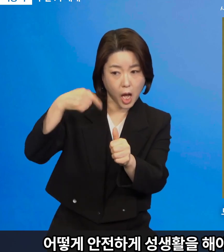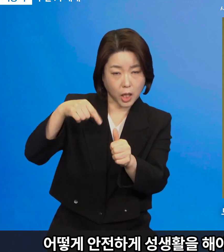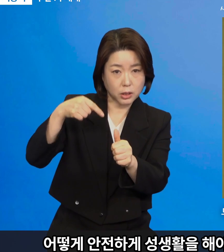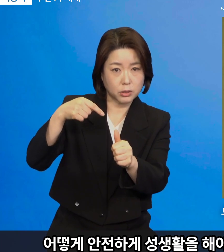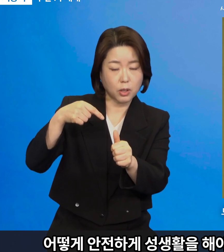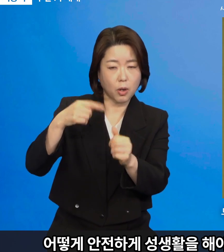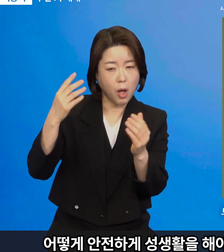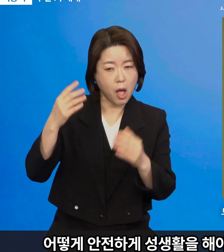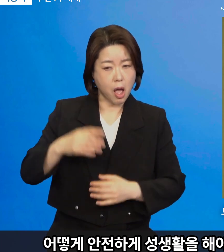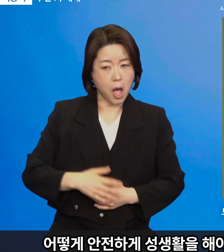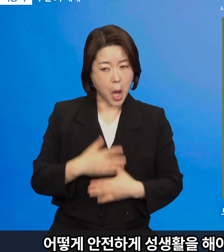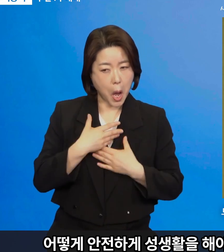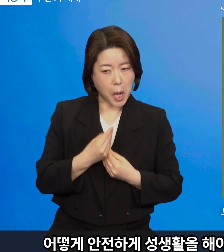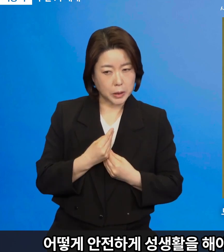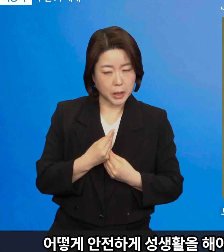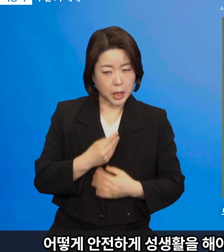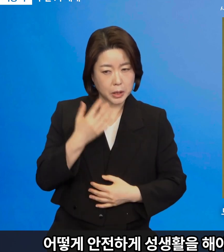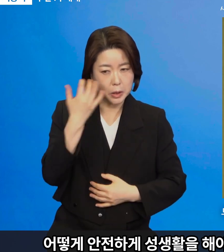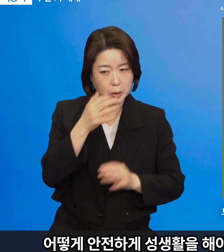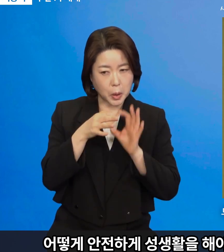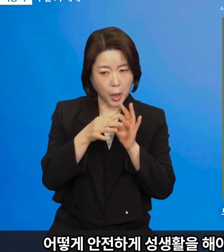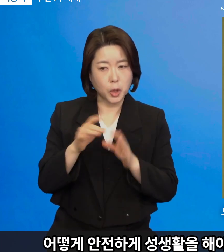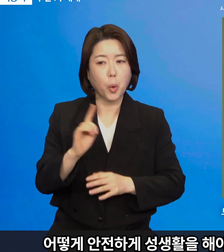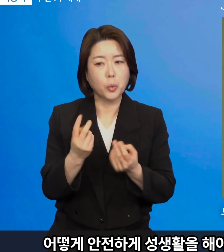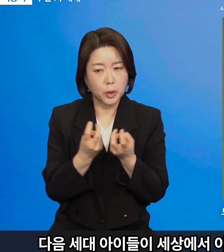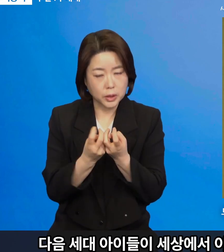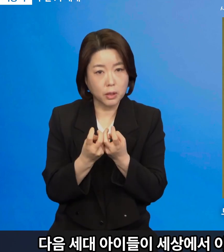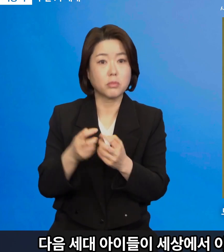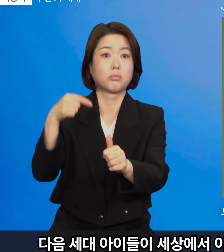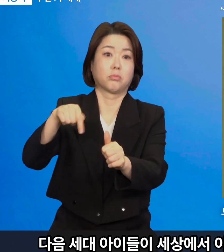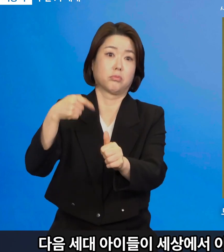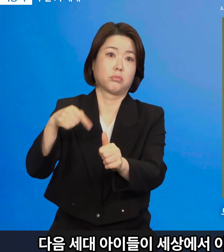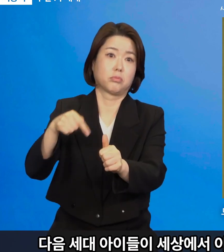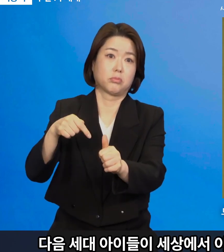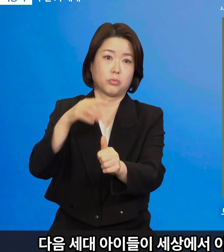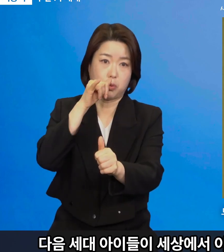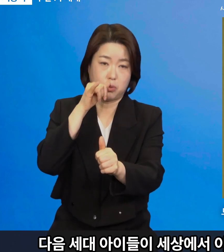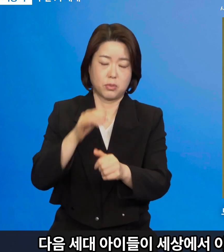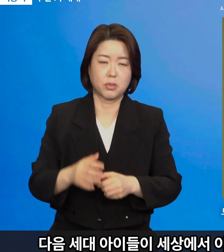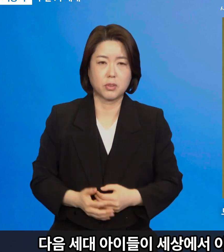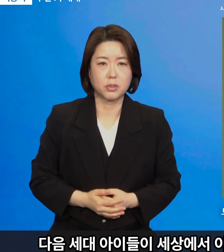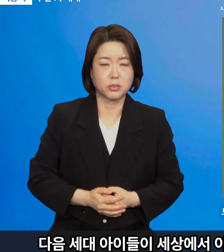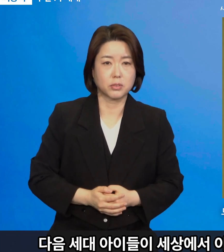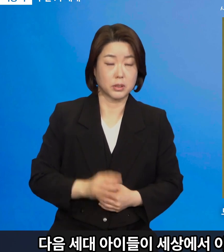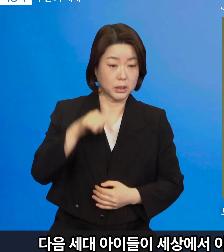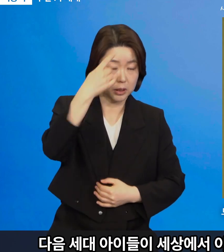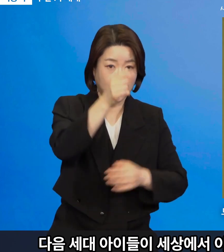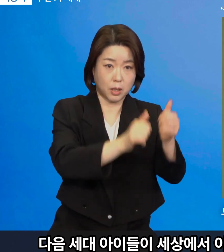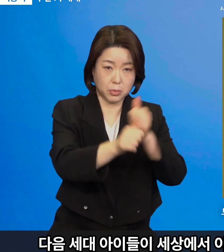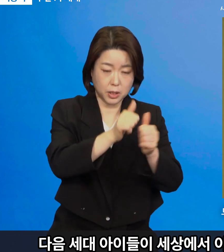될지 이걸 가르쳐 준다고 해요. 다음 세대 아이들이 세상에서 이리저리